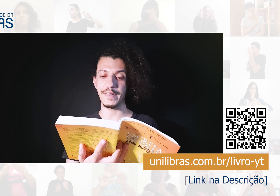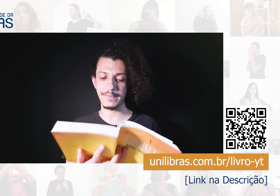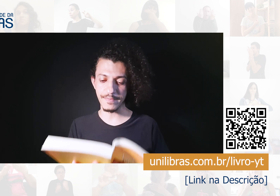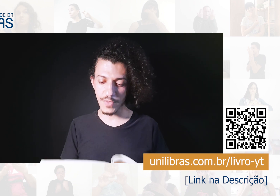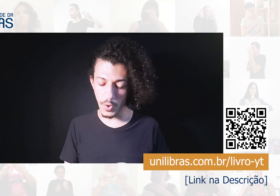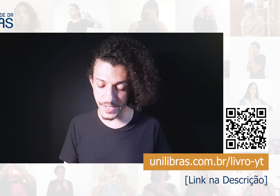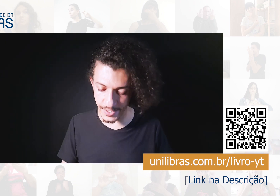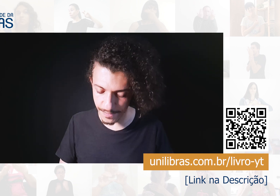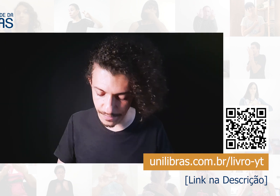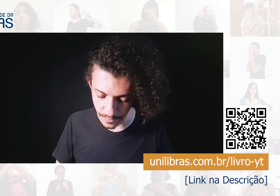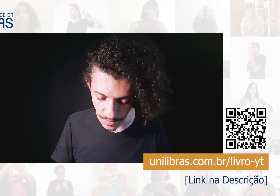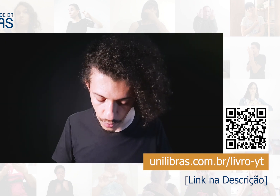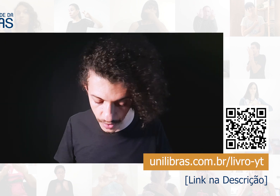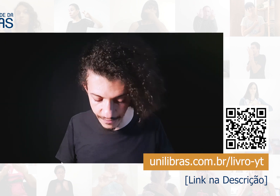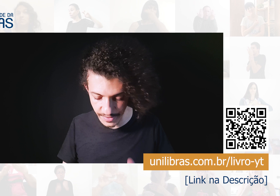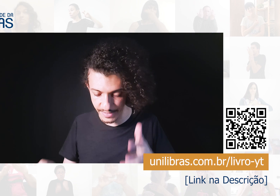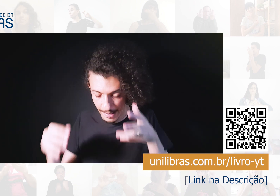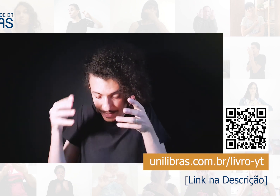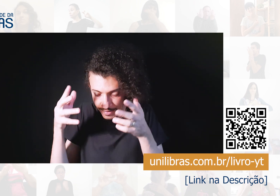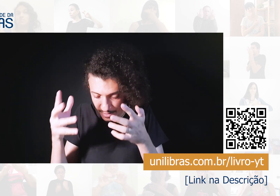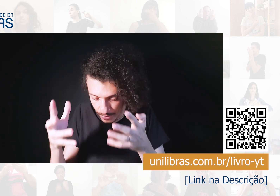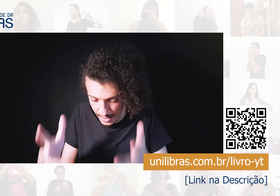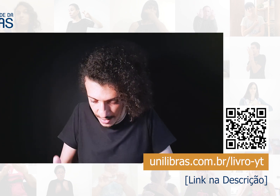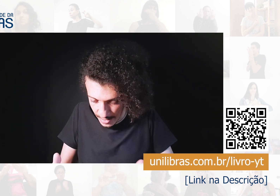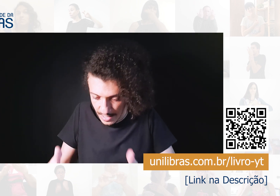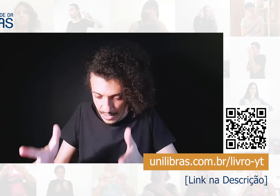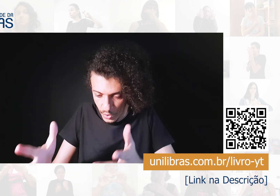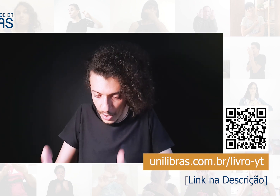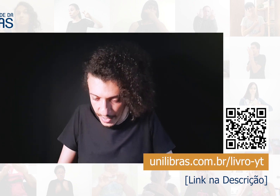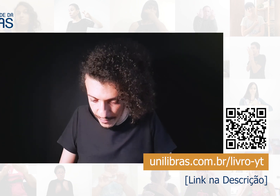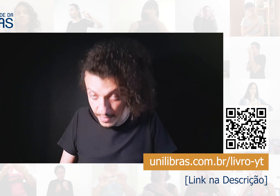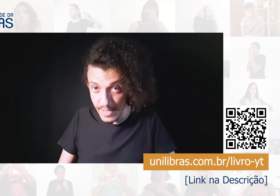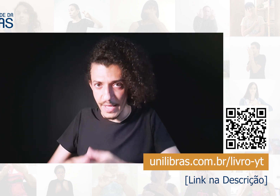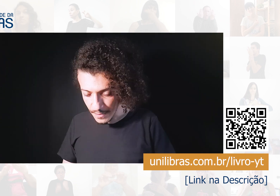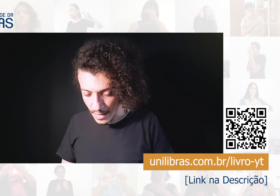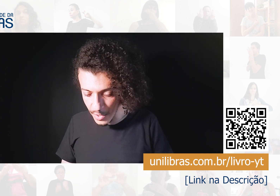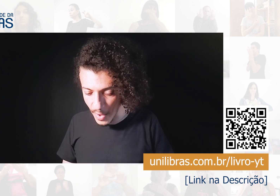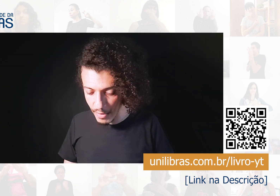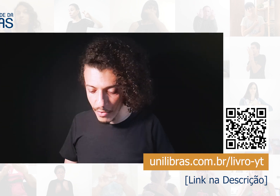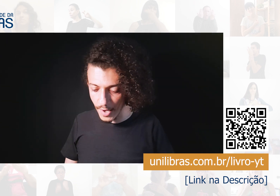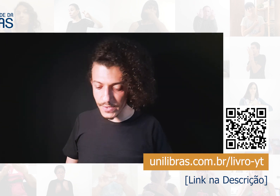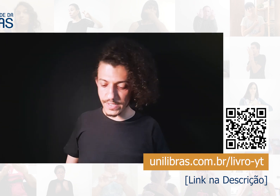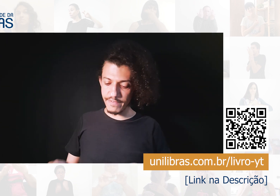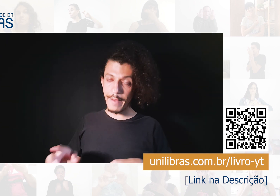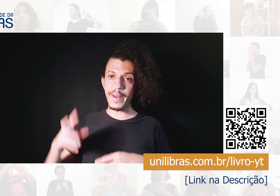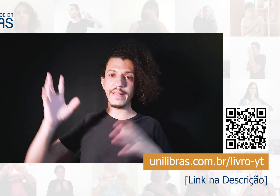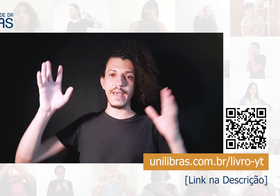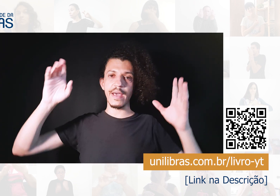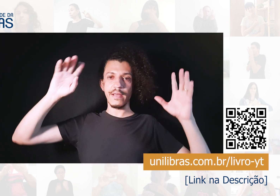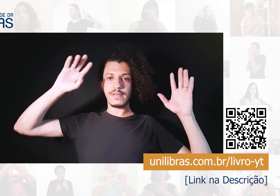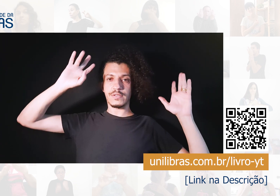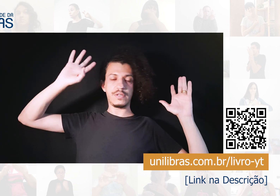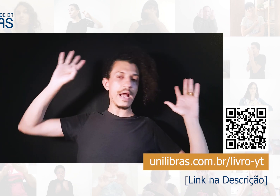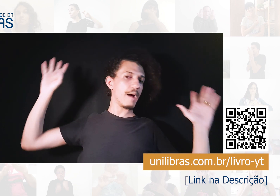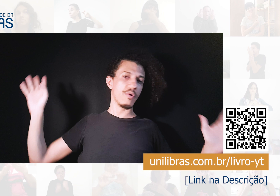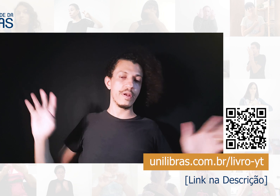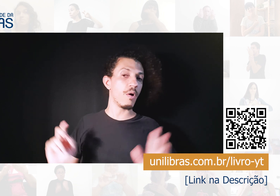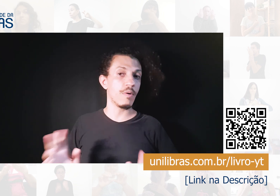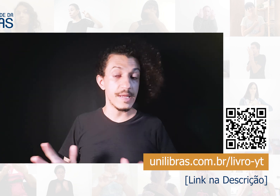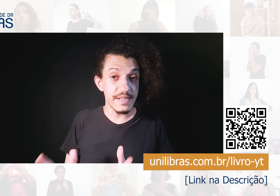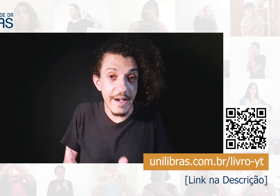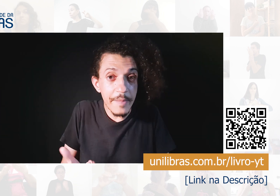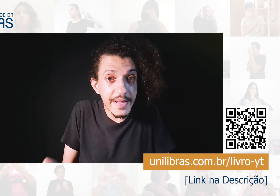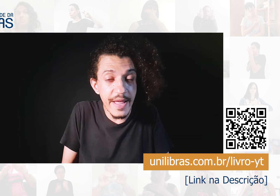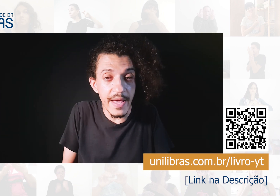em Libras. Ou seja, o que você está aprendendo aqui no livro não é um negócio que você vai aprender e acabou.